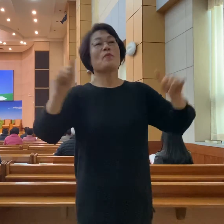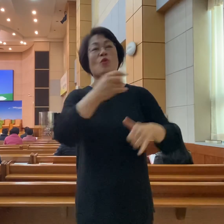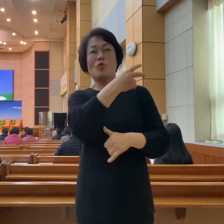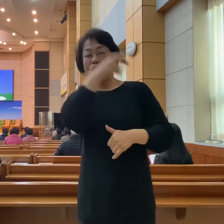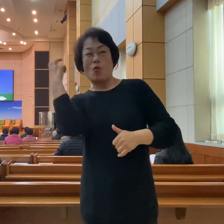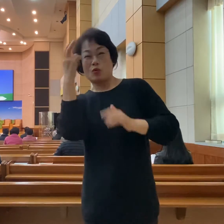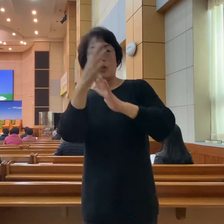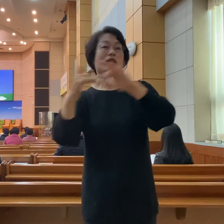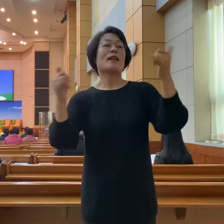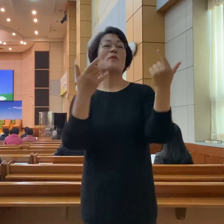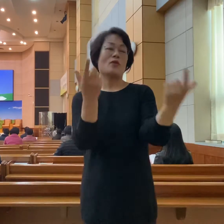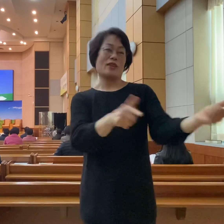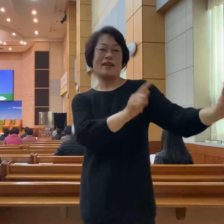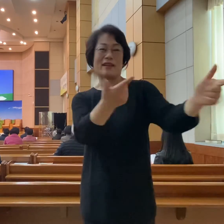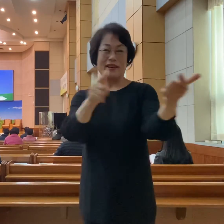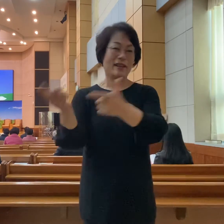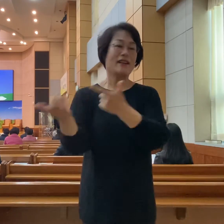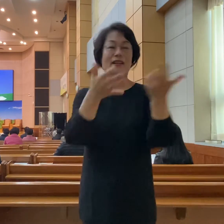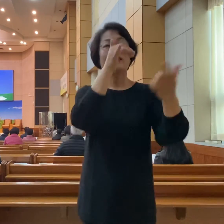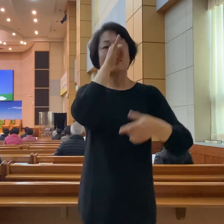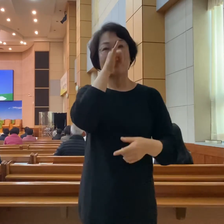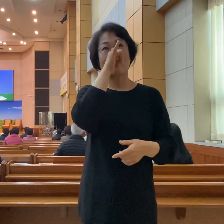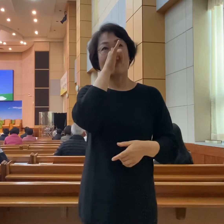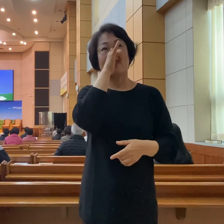똑똑한 자도 있고,